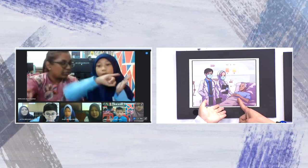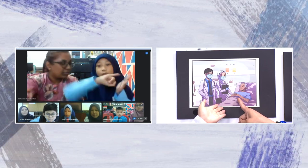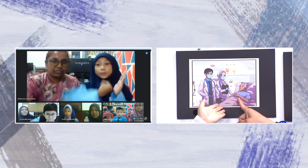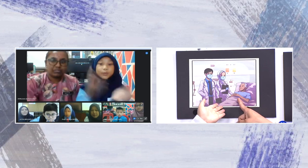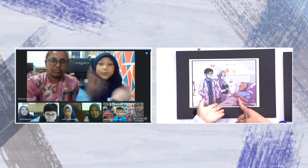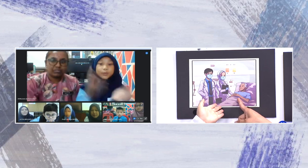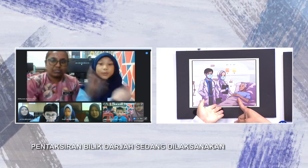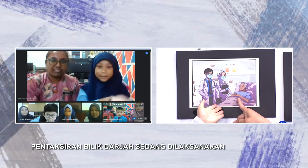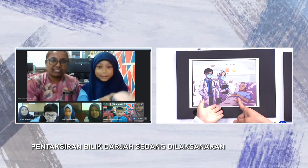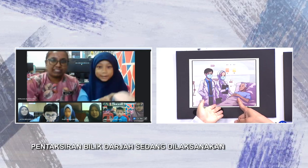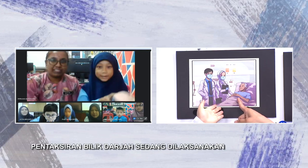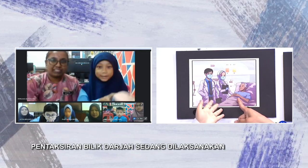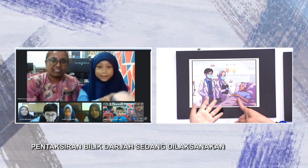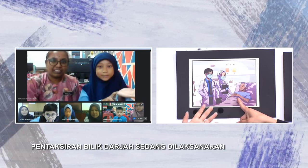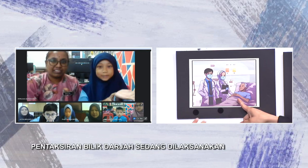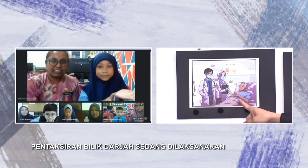Juru. Juru.